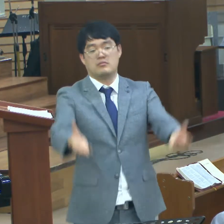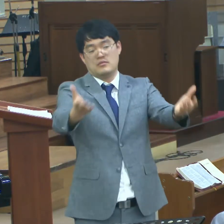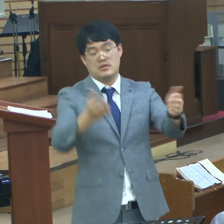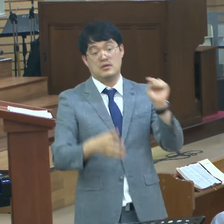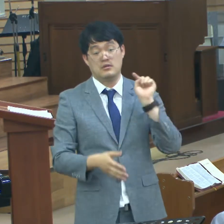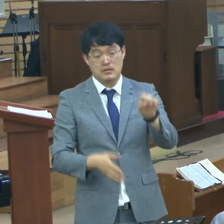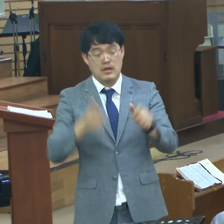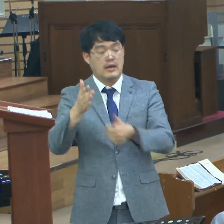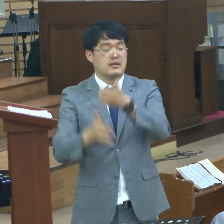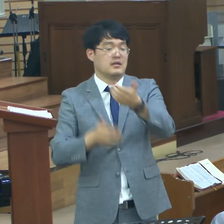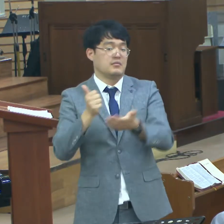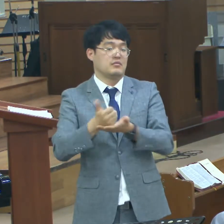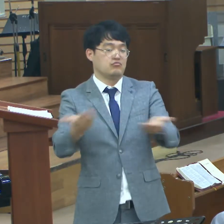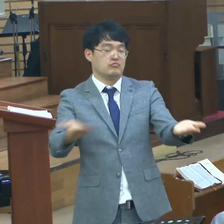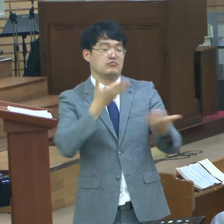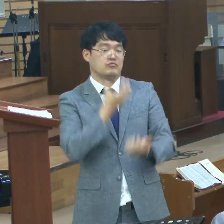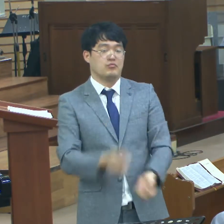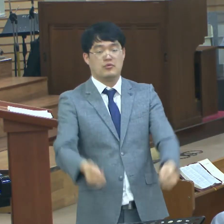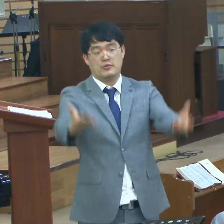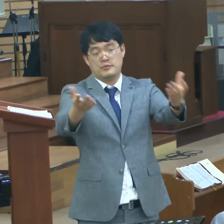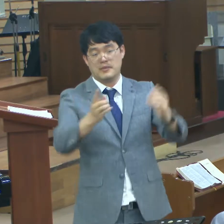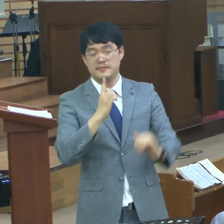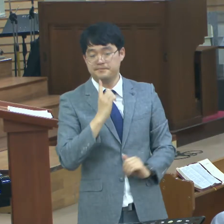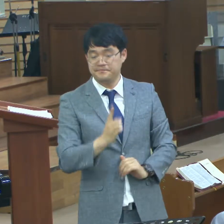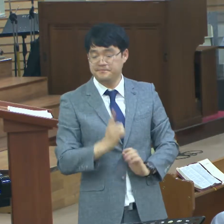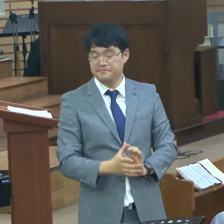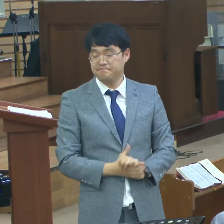하는 축복이라는 거죠.